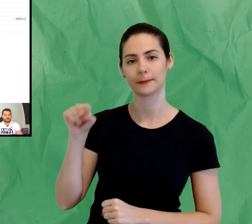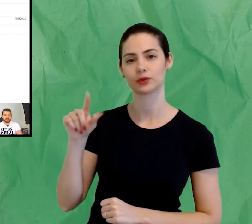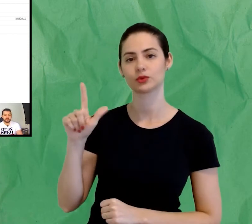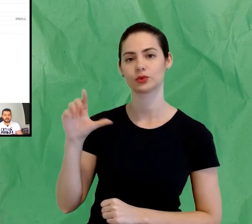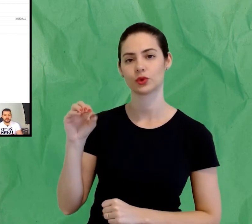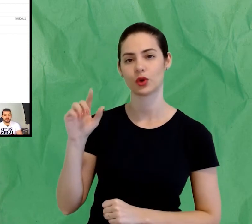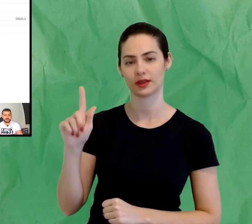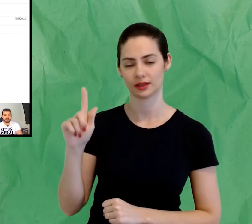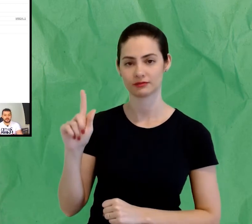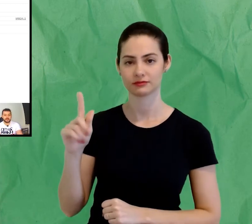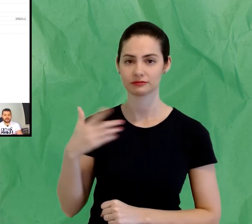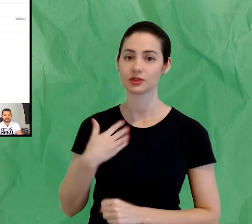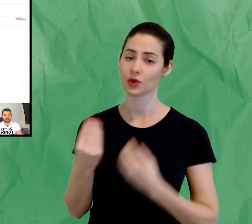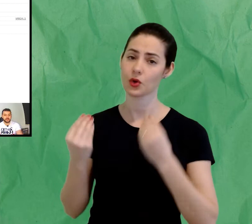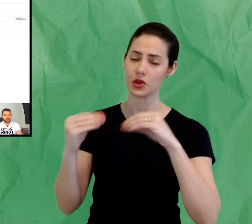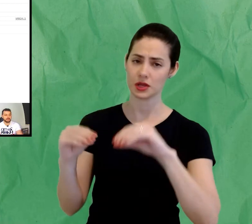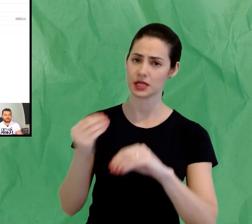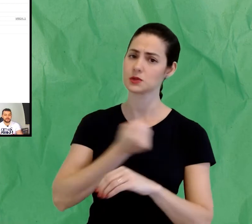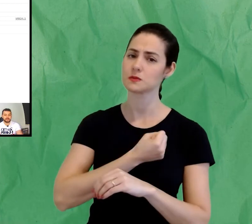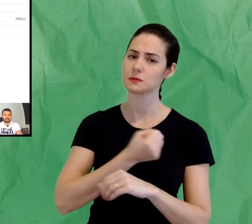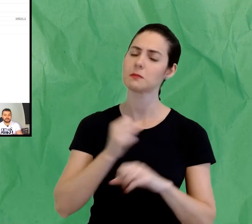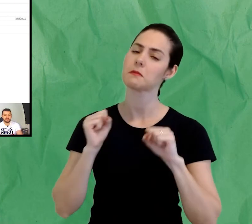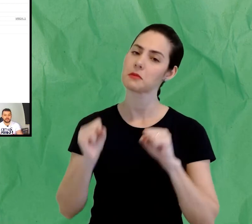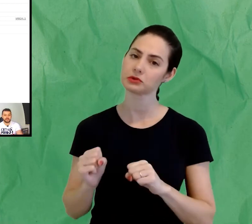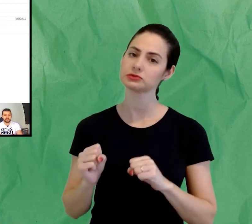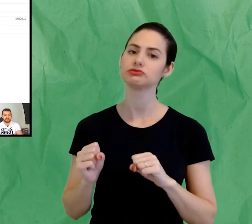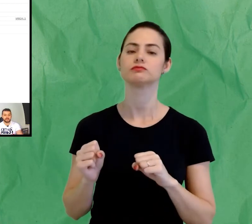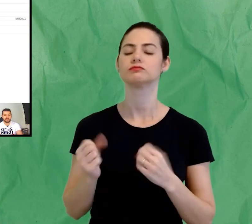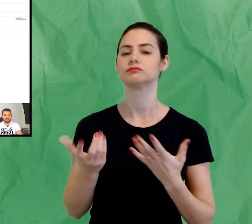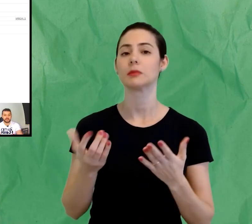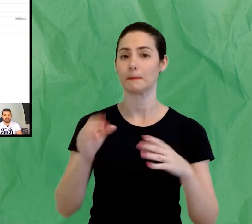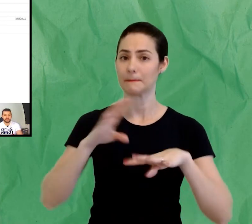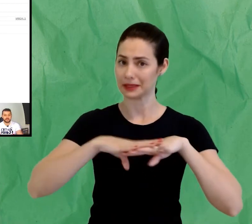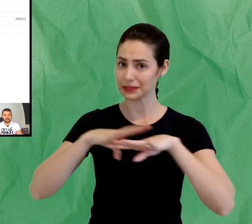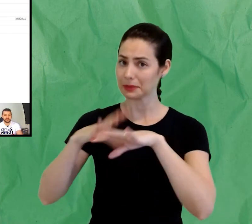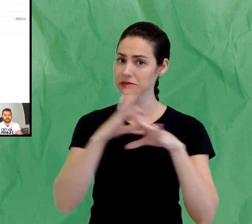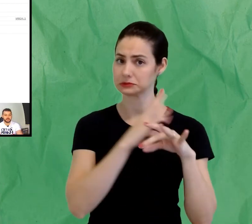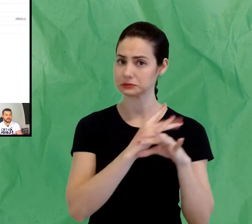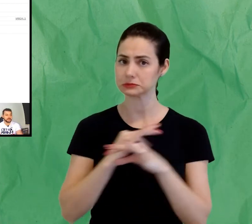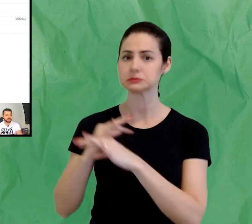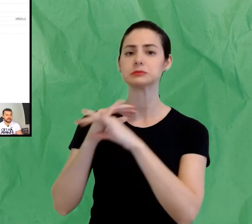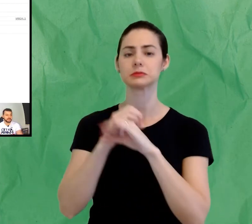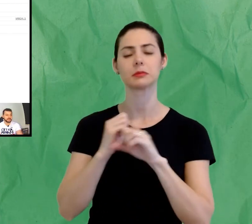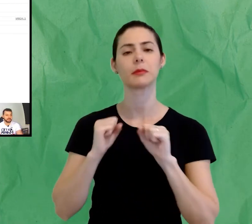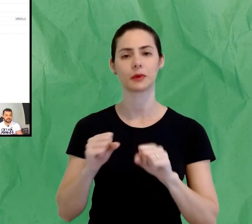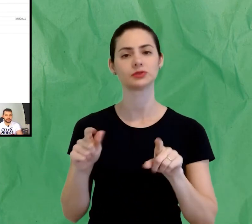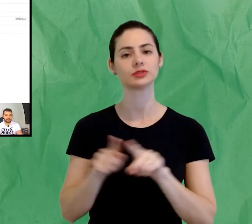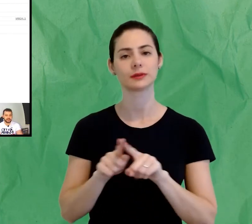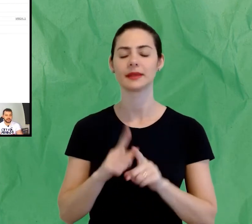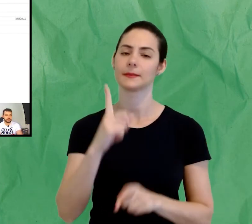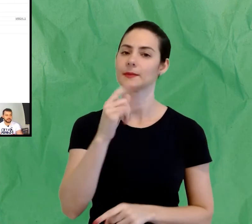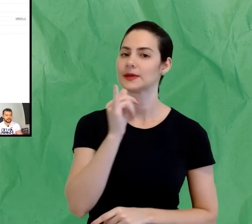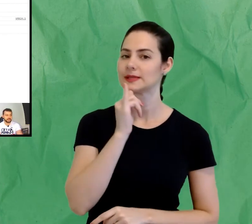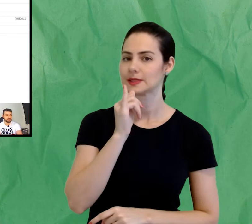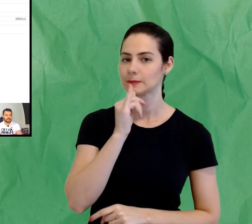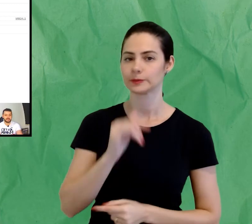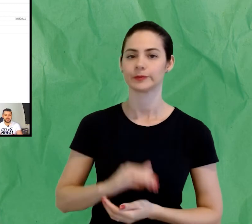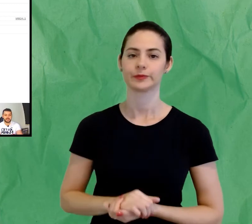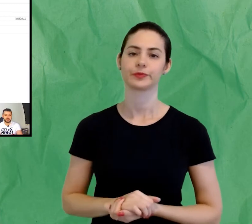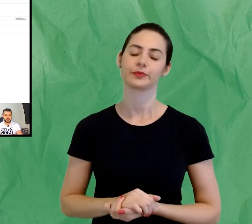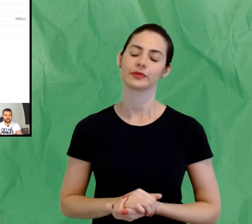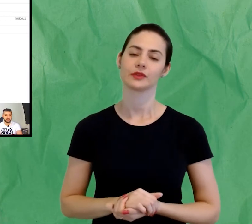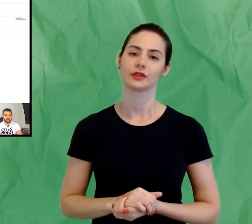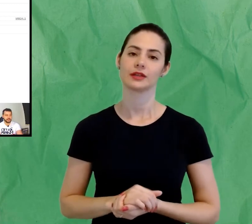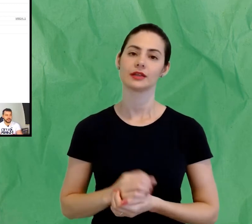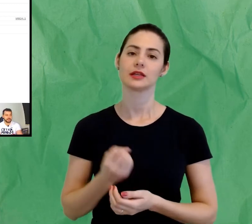mesma forma que eu declarei uma variável, é possível realizar operações matemáticas sobre ela. Por exemplo, se eu criar agora uma outra